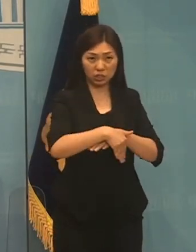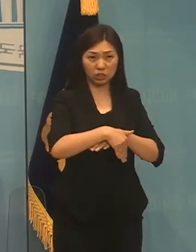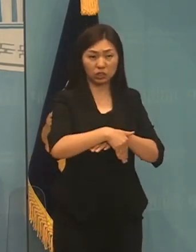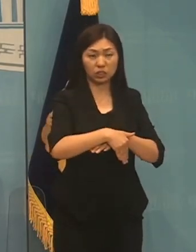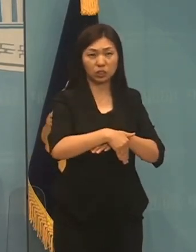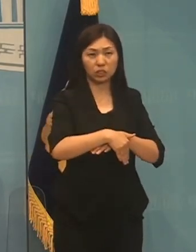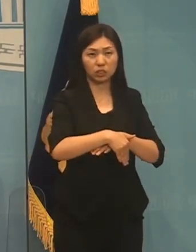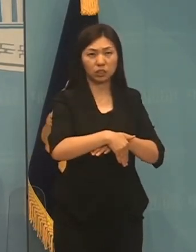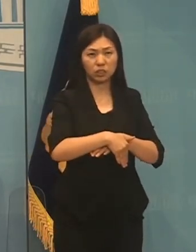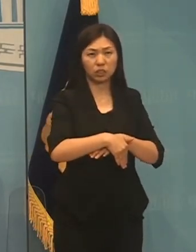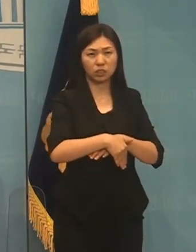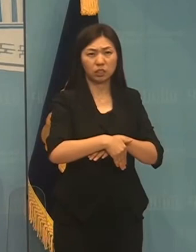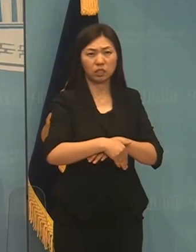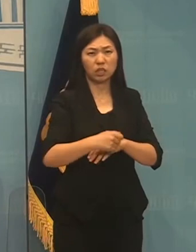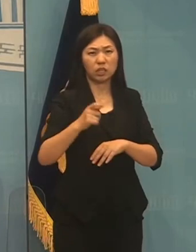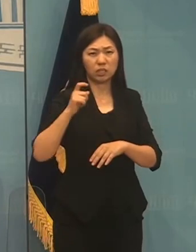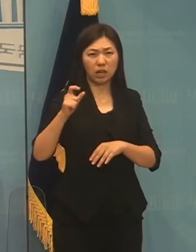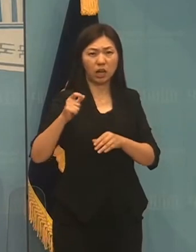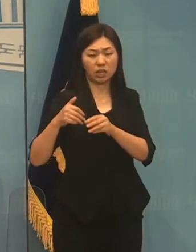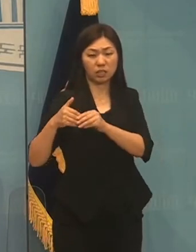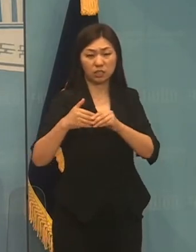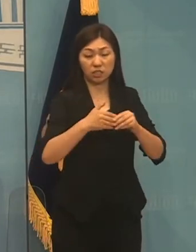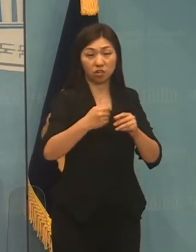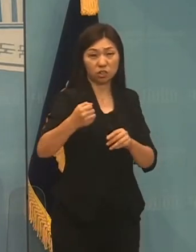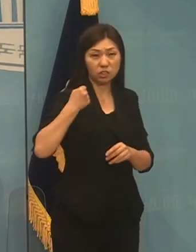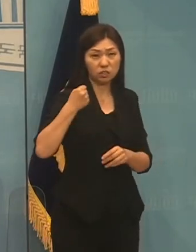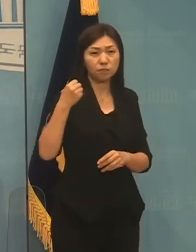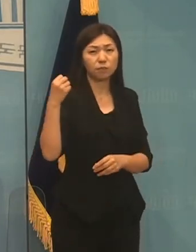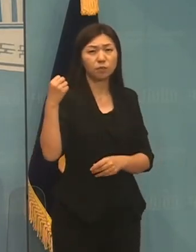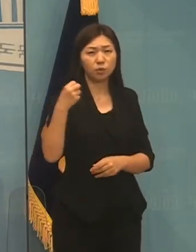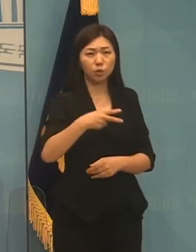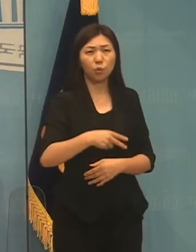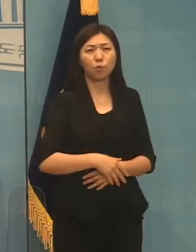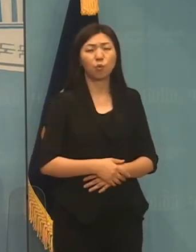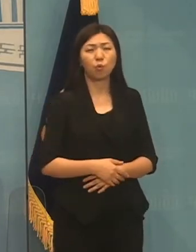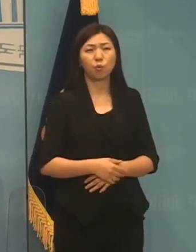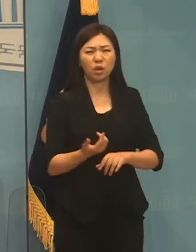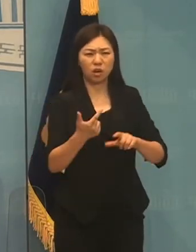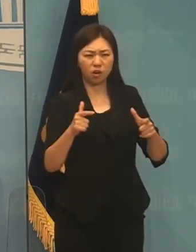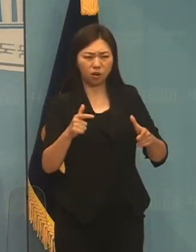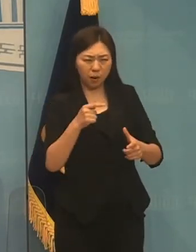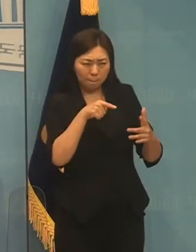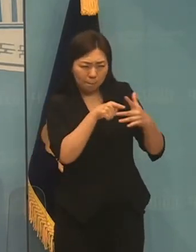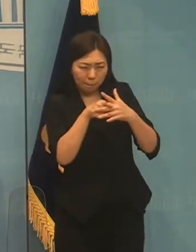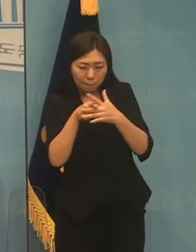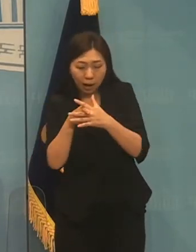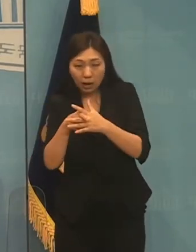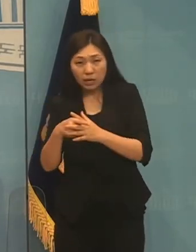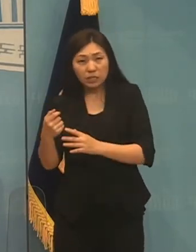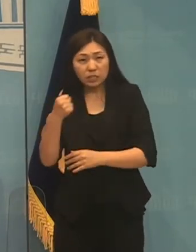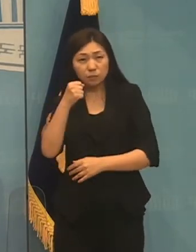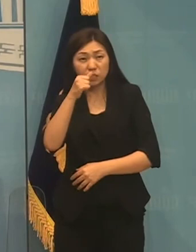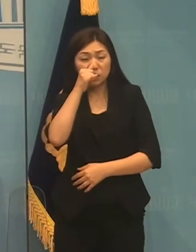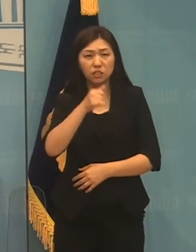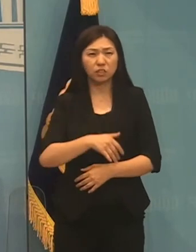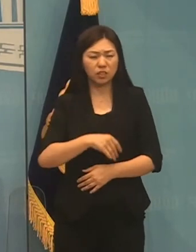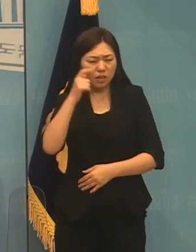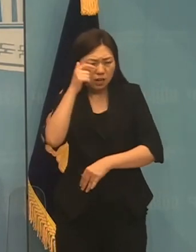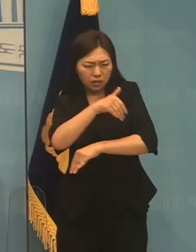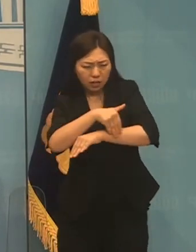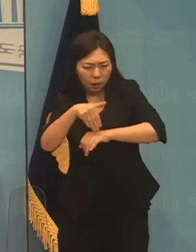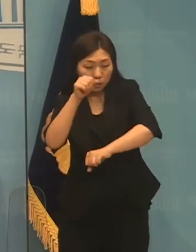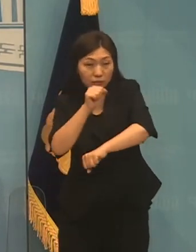자유민주주의는 강력한 리더십과 신모 원료의 통찰력을 갖춘 전략적 지도자를